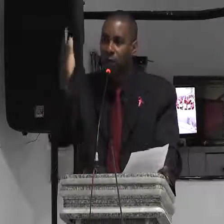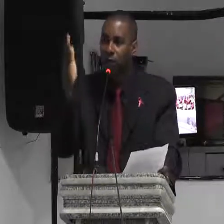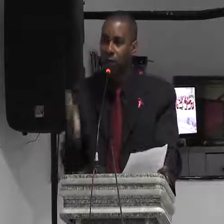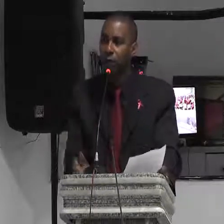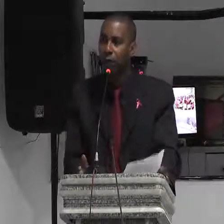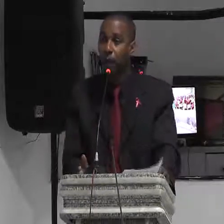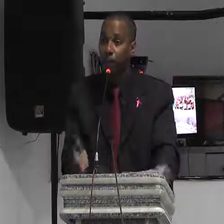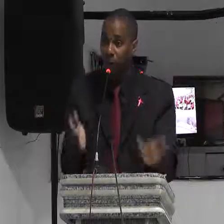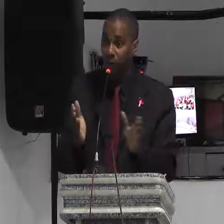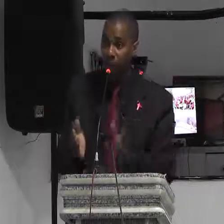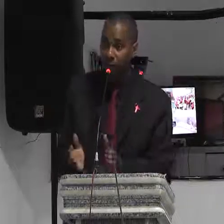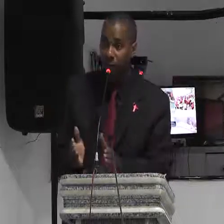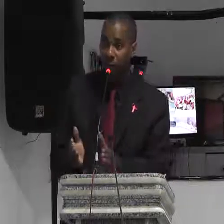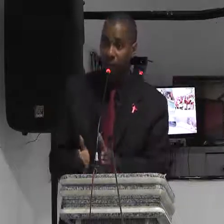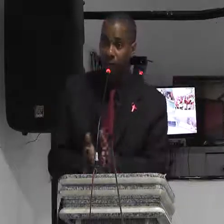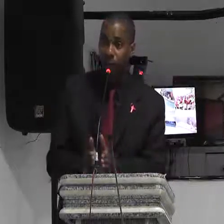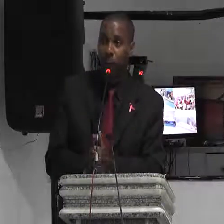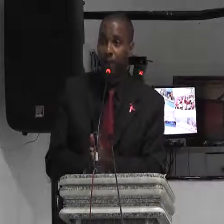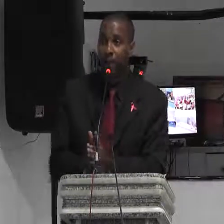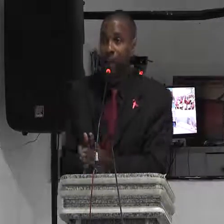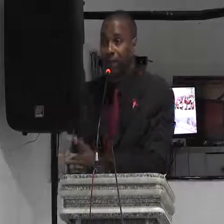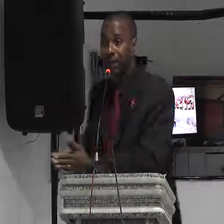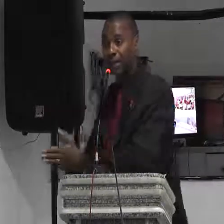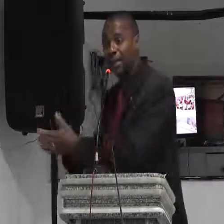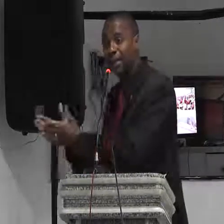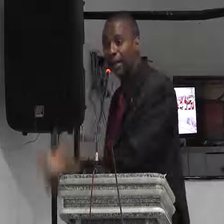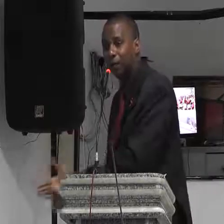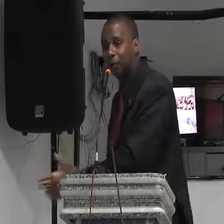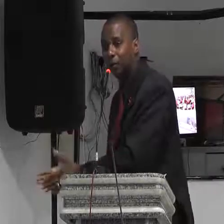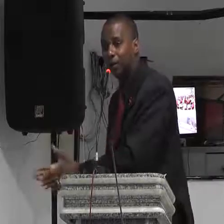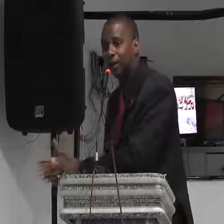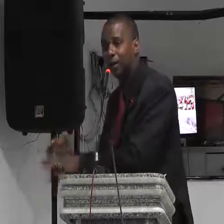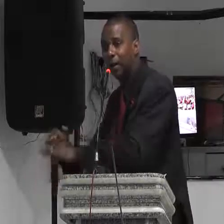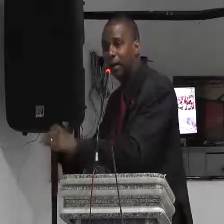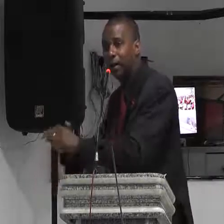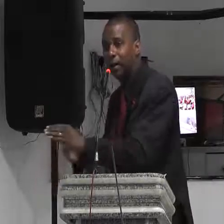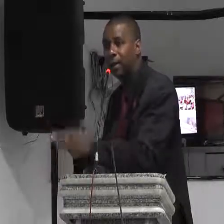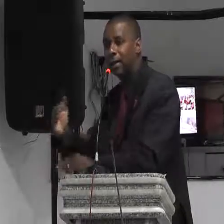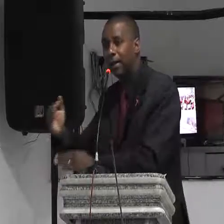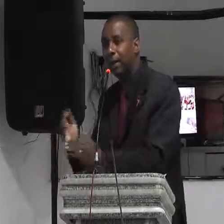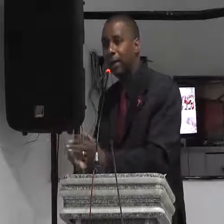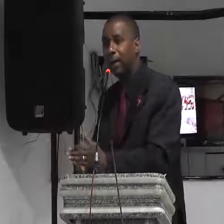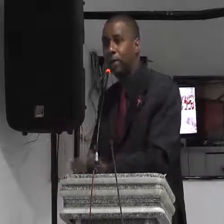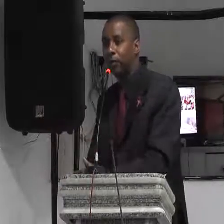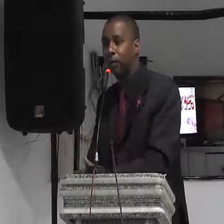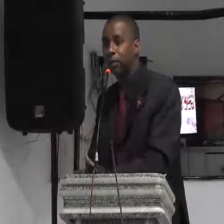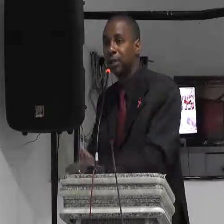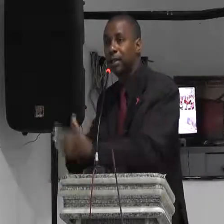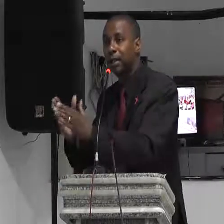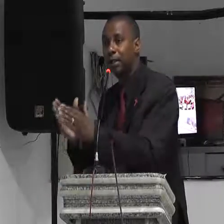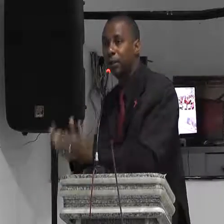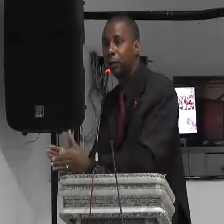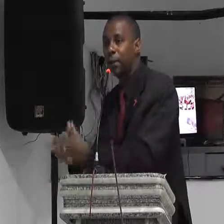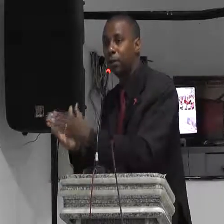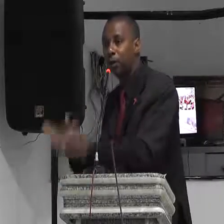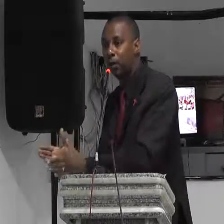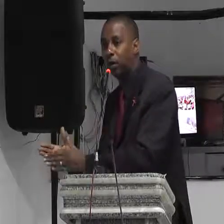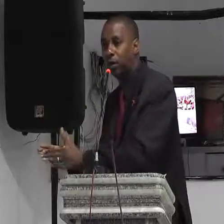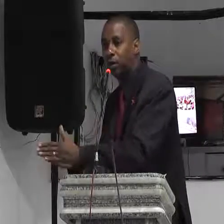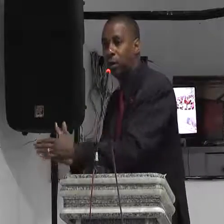90,5% já concluído. Por que, vereador Paulo Carqueja? Ilhéus, que é ligado à Barra do Rocha, que tem